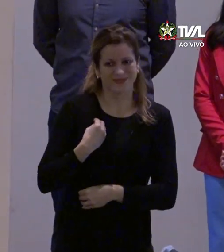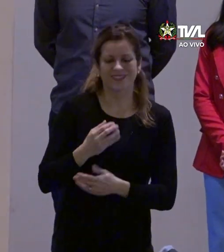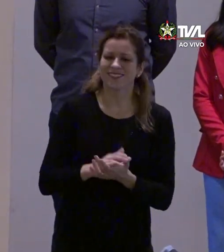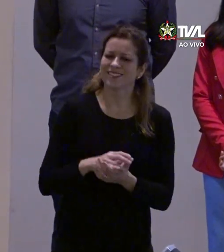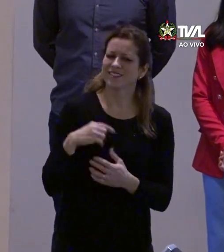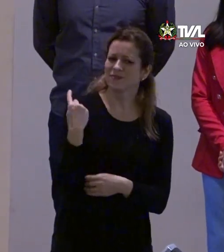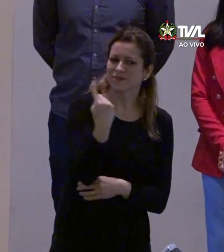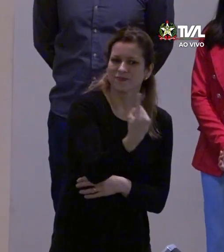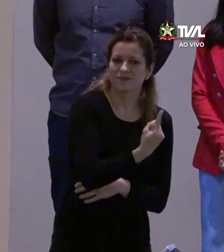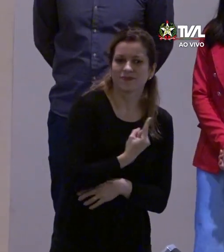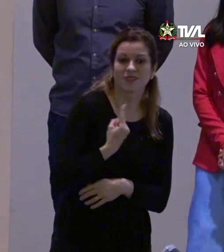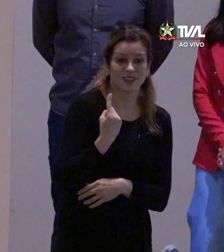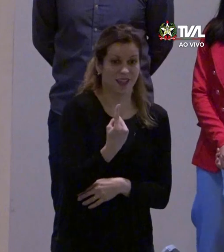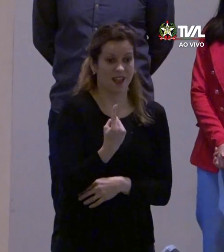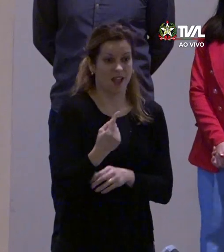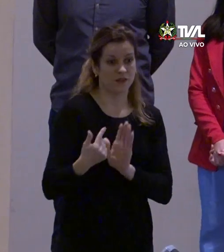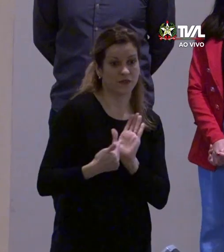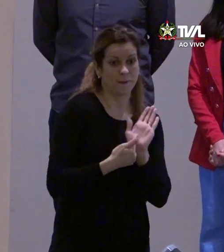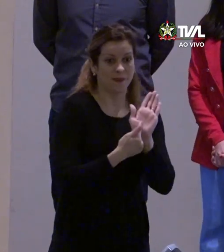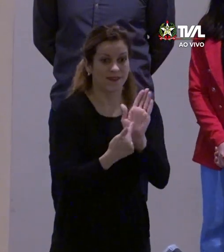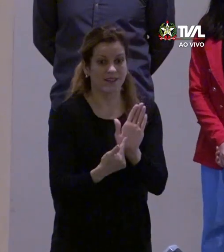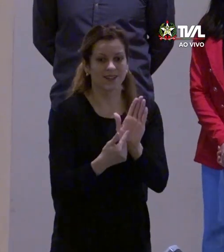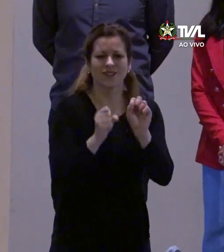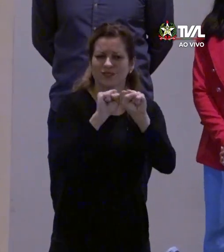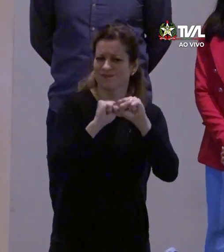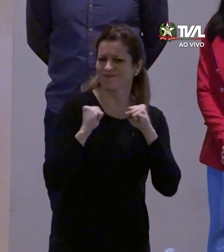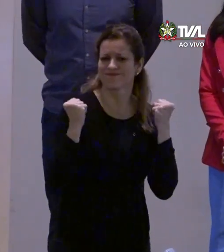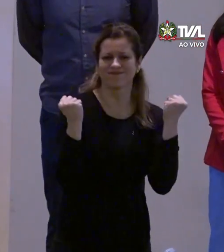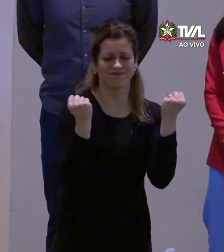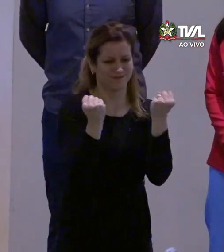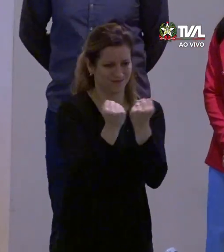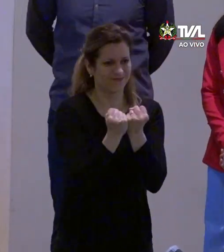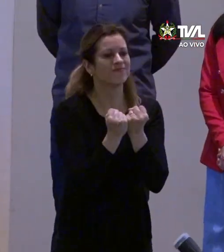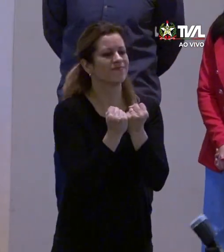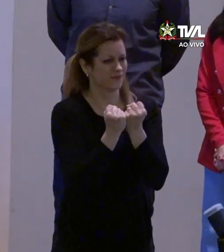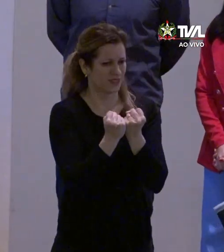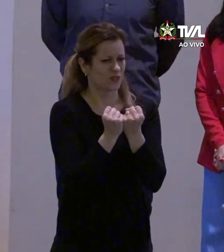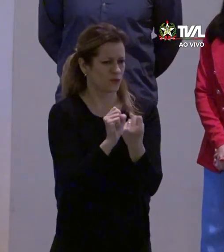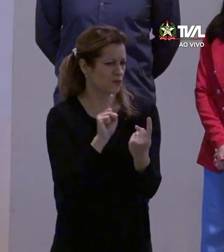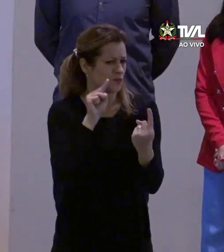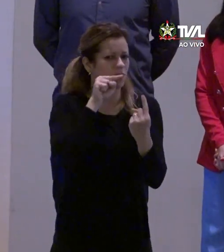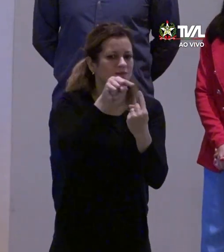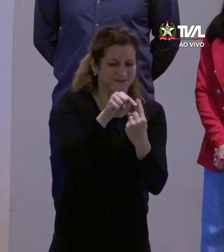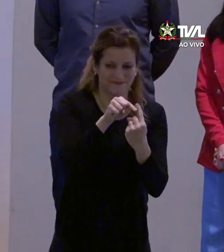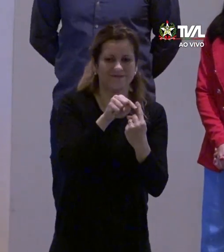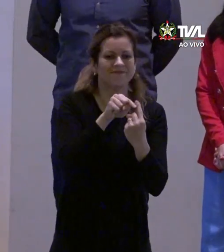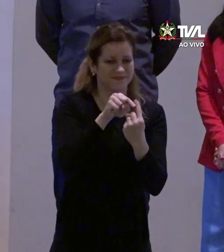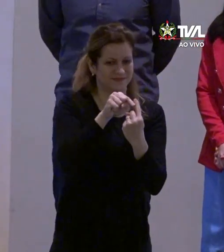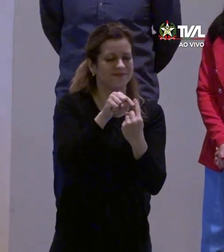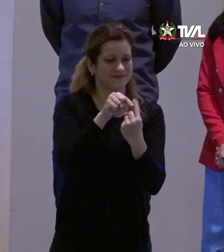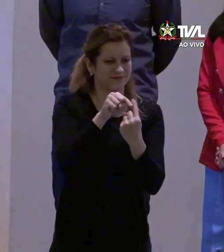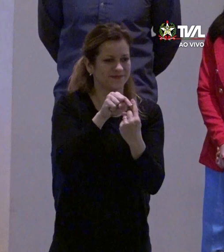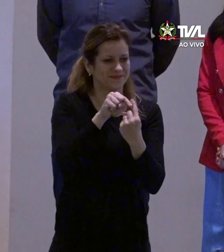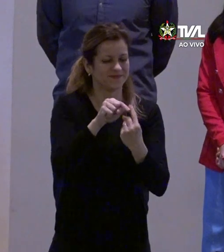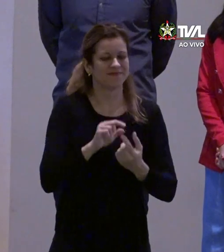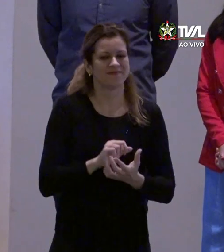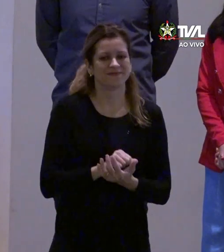que a gente apresenta Esse seminário né com um duplo objetivo de